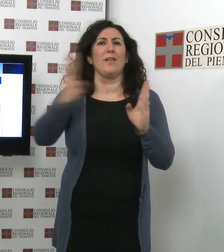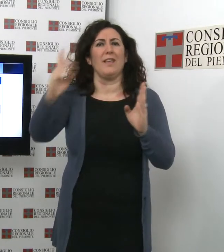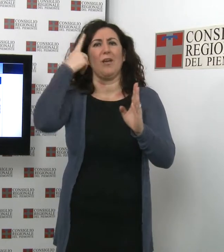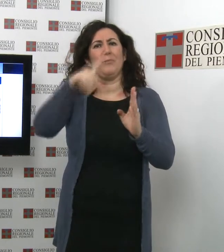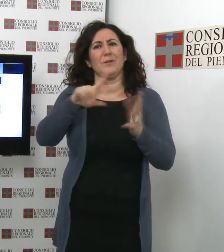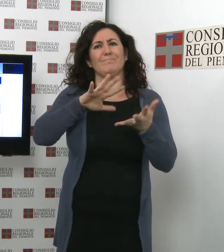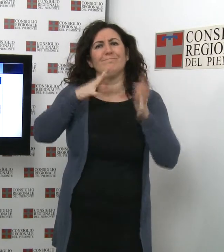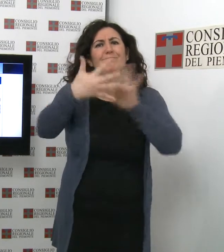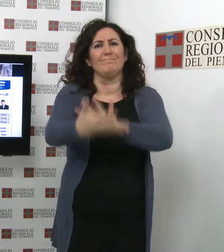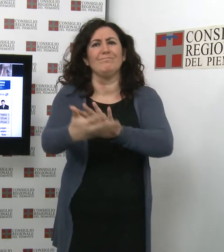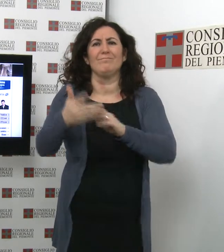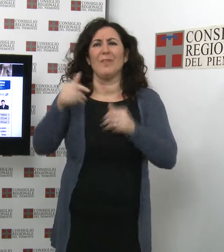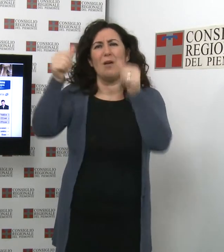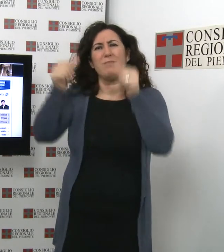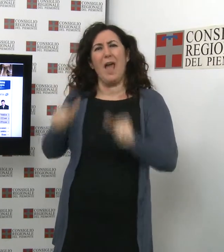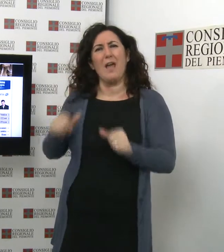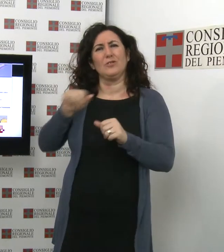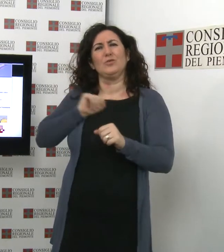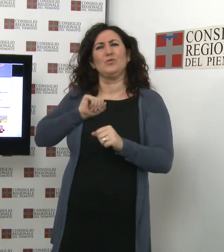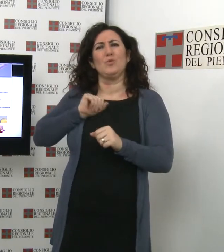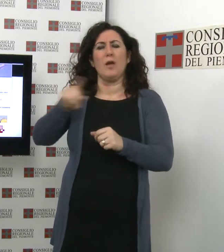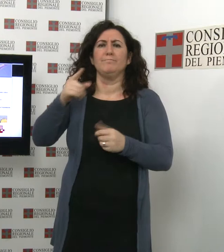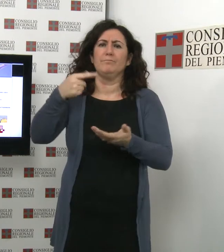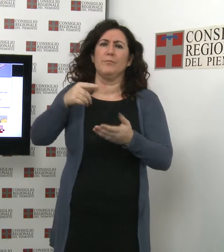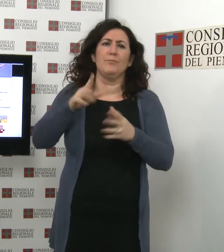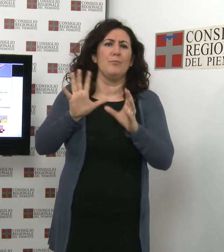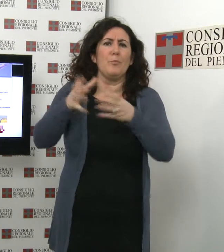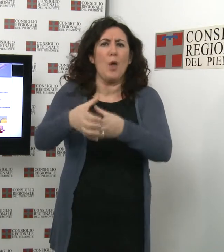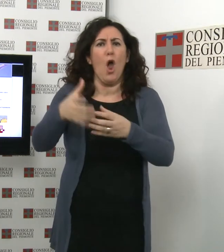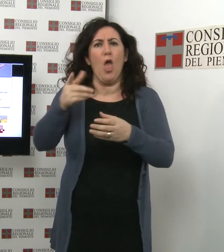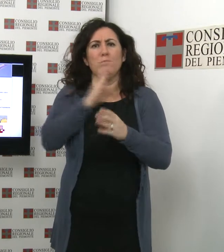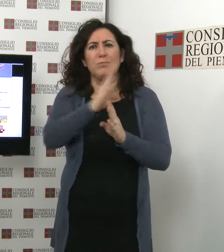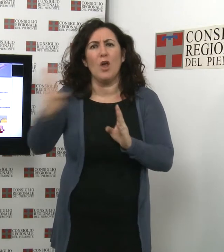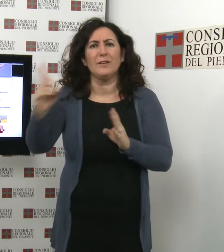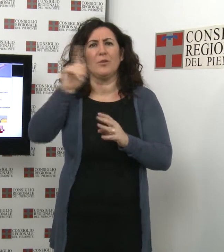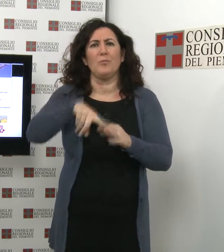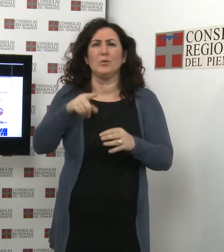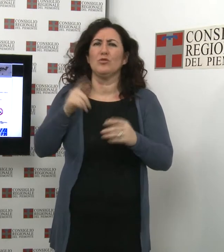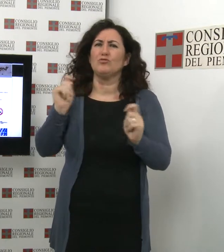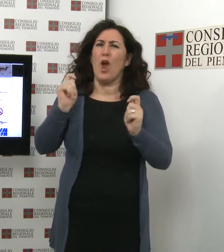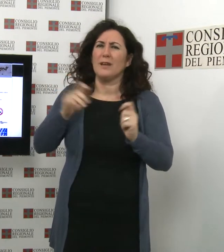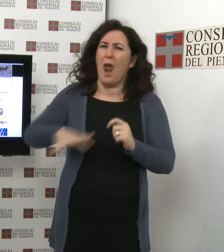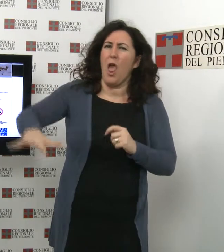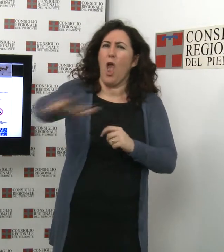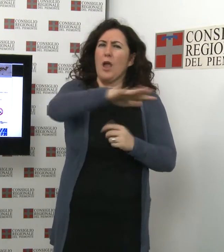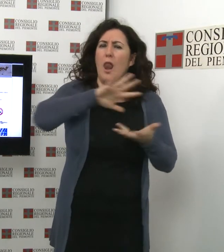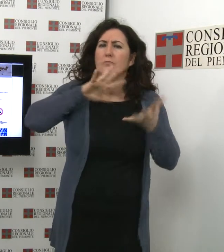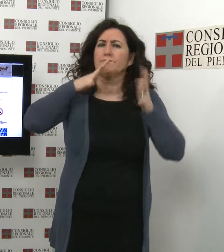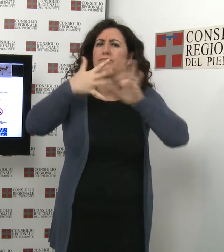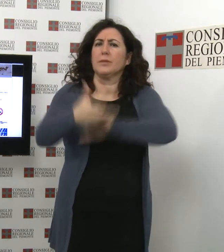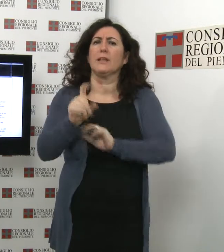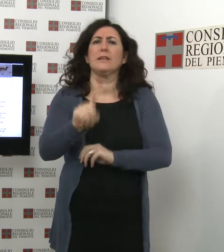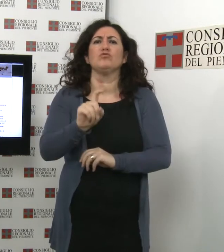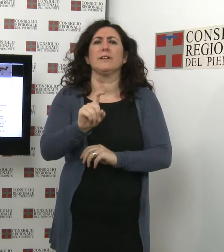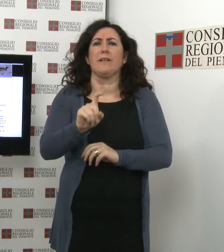Il bando è riservato ai centri rete e ai poli bibliotecari. La digitalizzazione delle raccolte dei giornali locali fa parte del progetto promosso